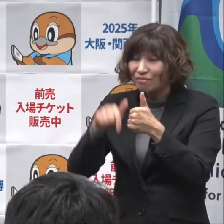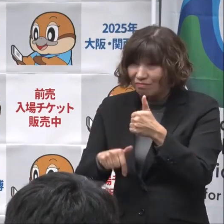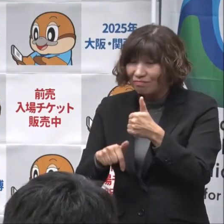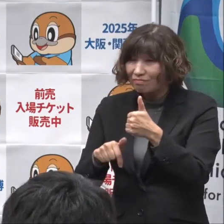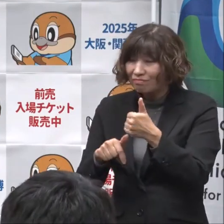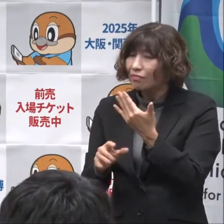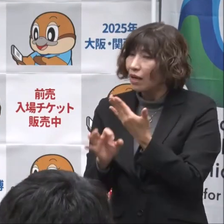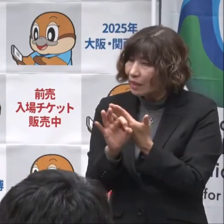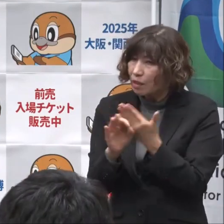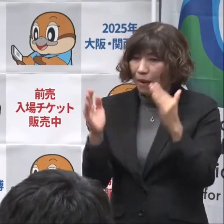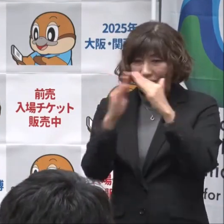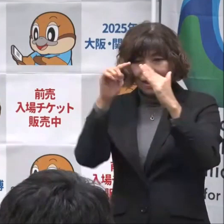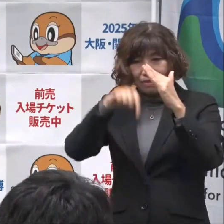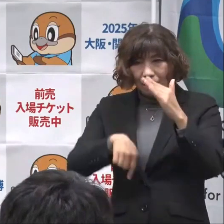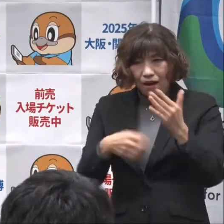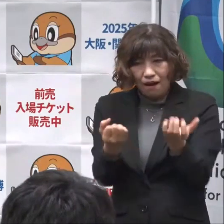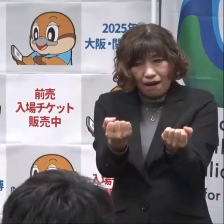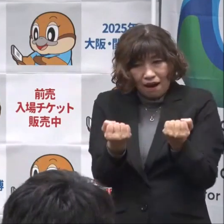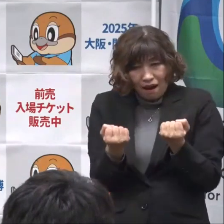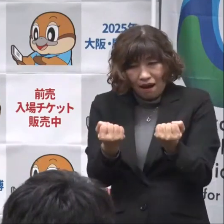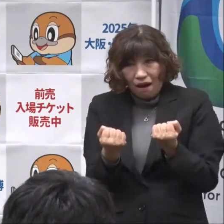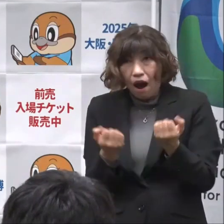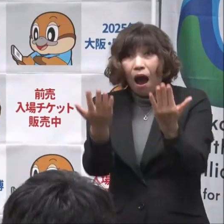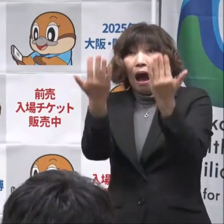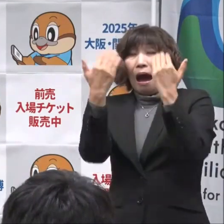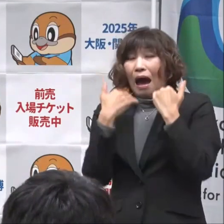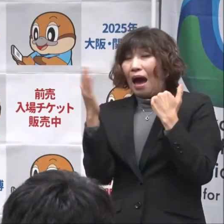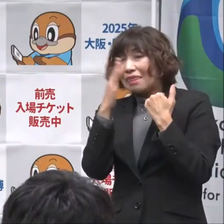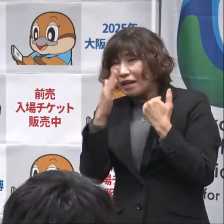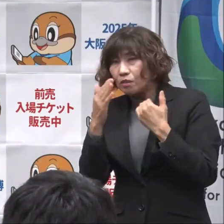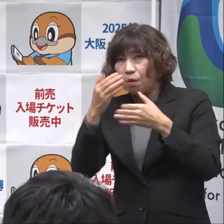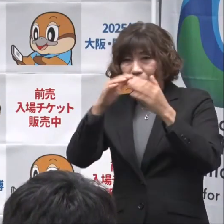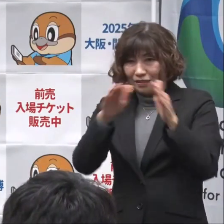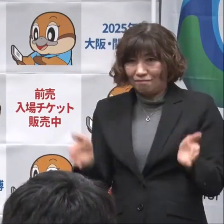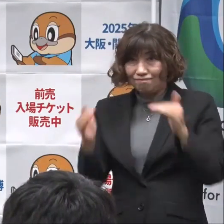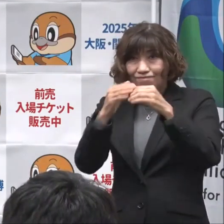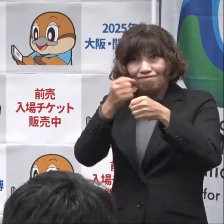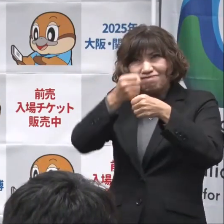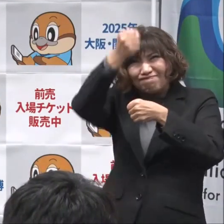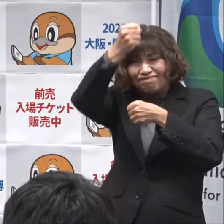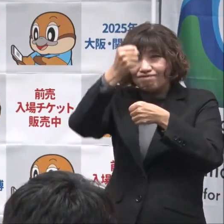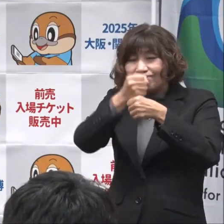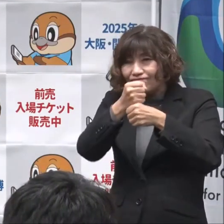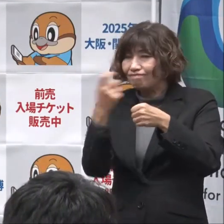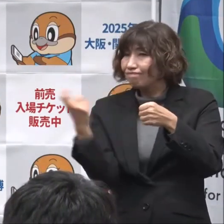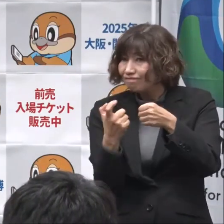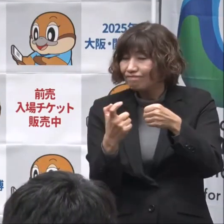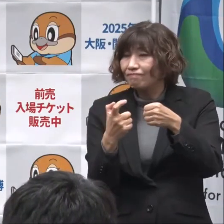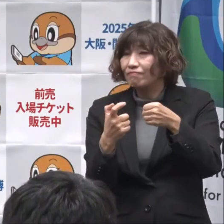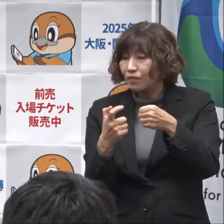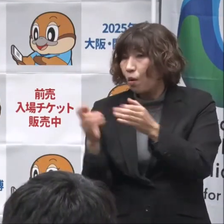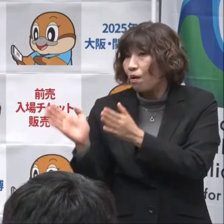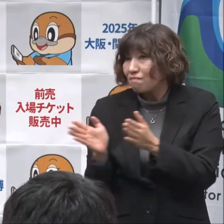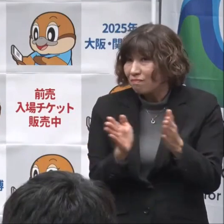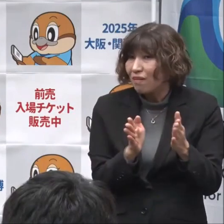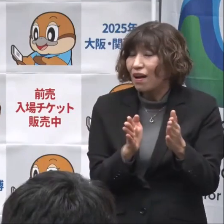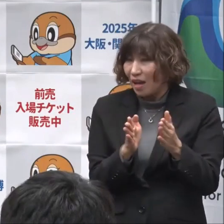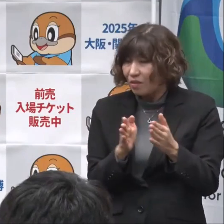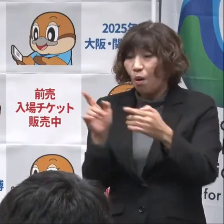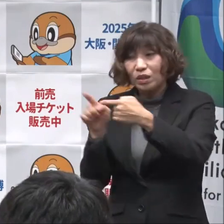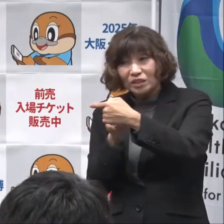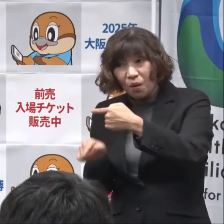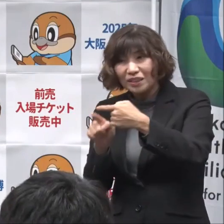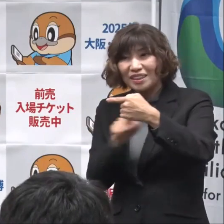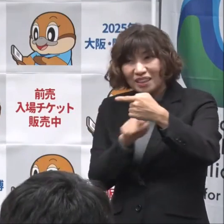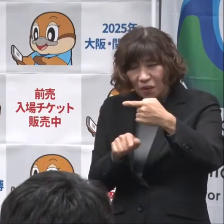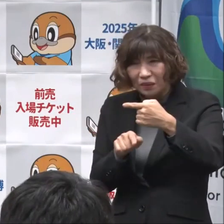ための使い棒であったりとかですね、いろいろ対策は取れますので、ぜひお一人お一人こう地震に対する備え